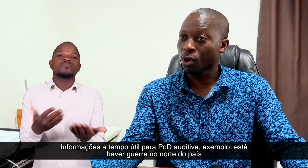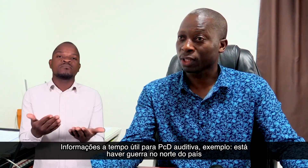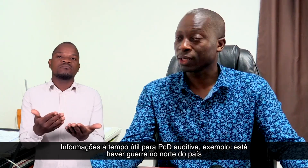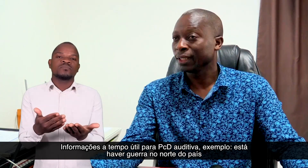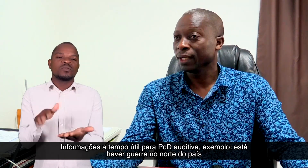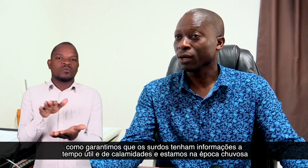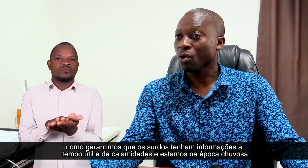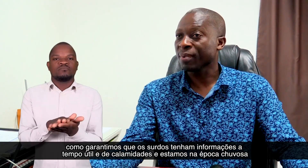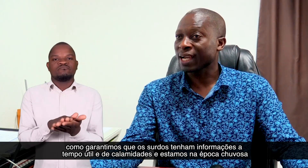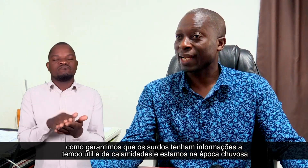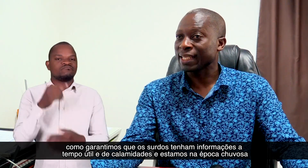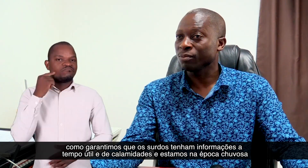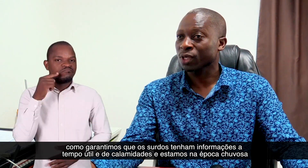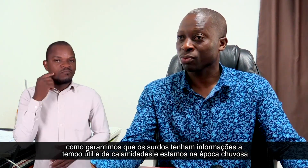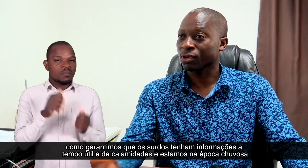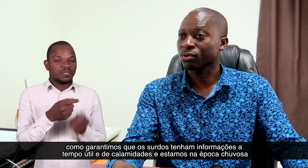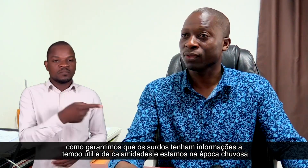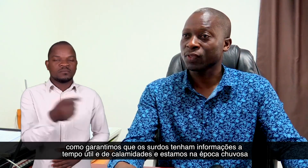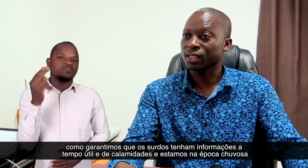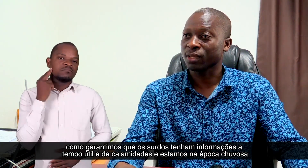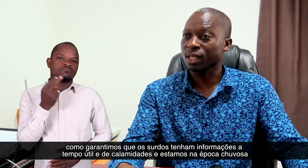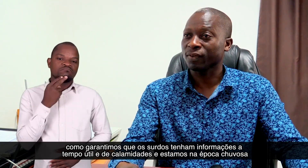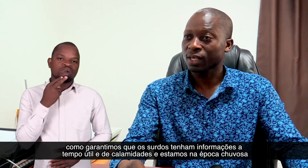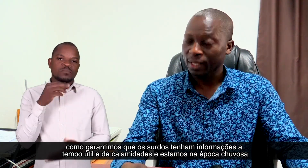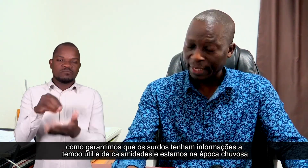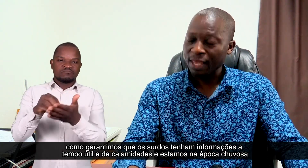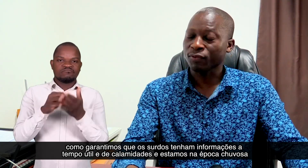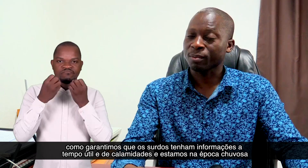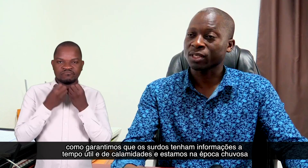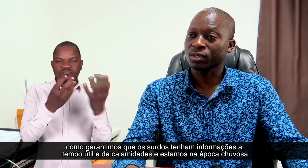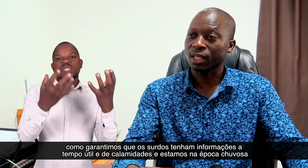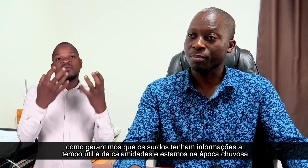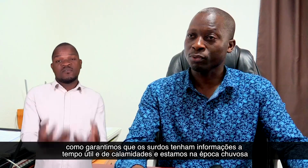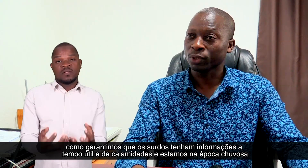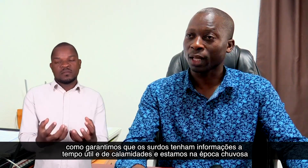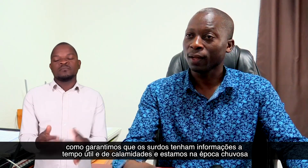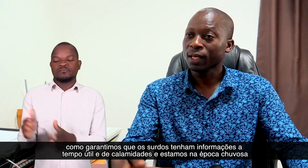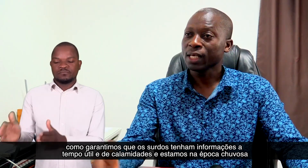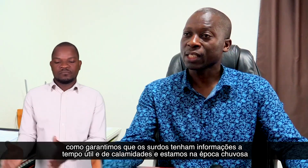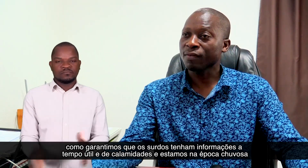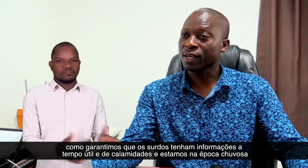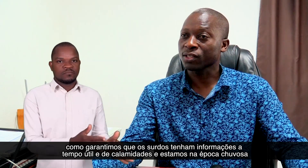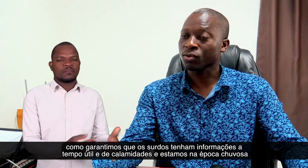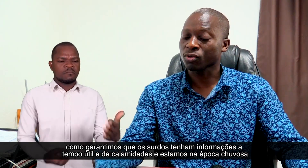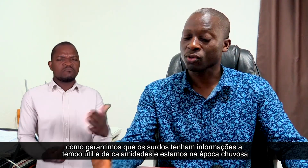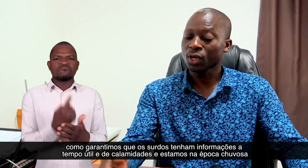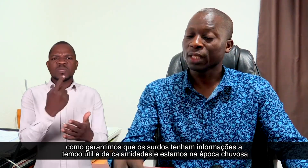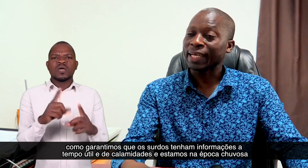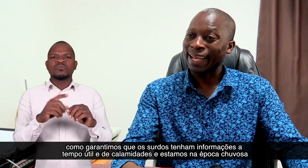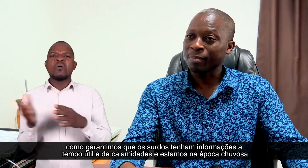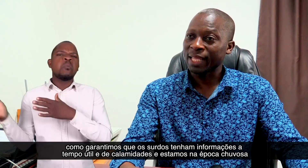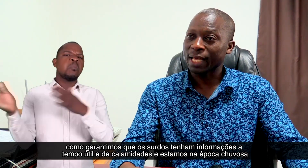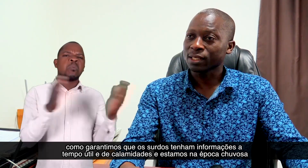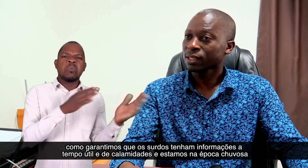no norte. Como é que garantimos que as pessoas com deficiência auditivas têm informações a tempo útil? Está a haver situações